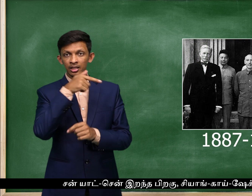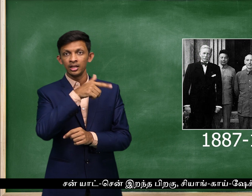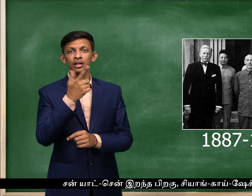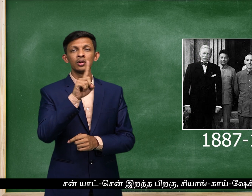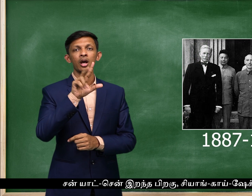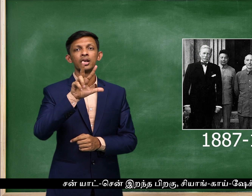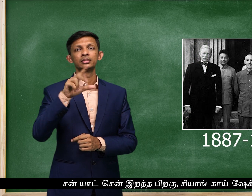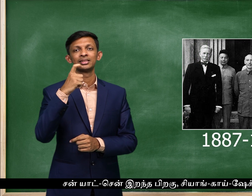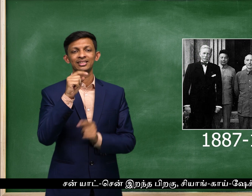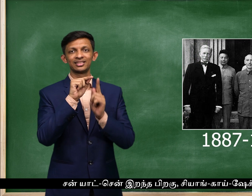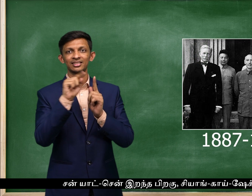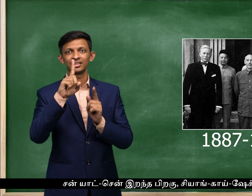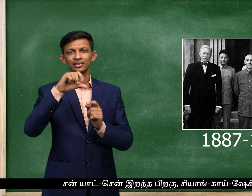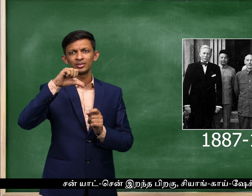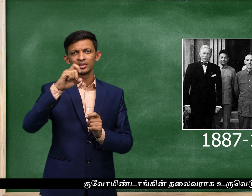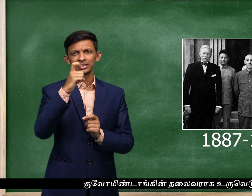1975 வரை